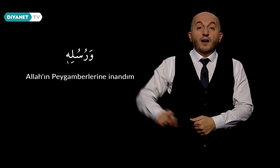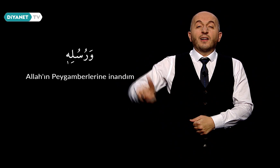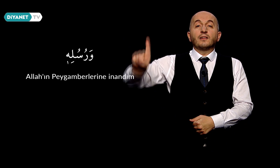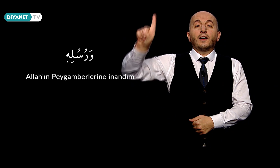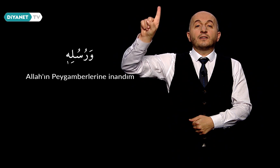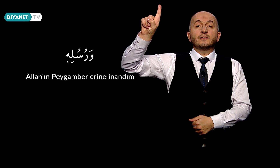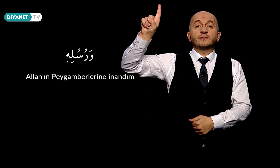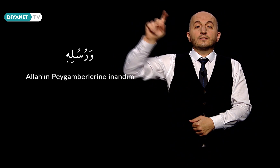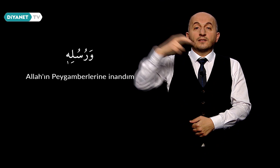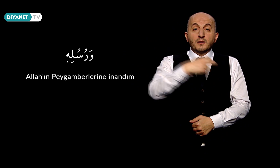Allah'ın